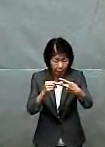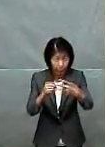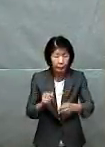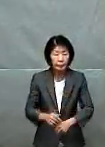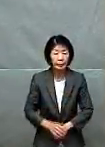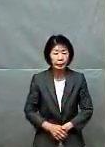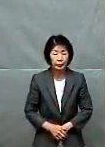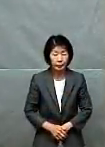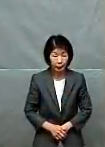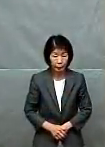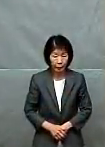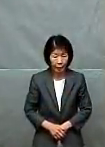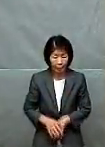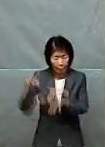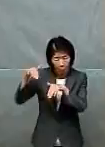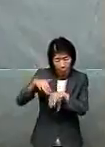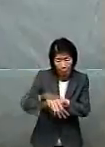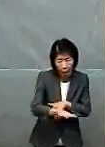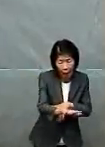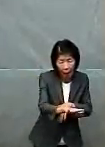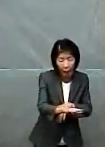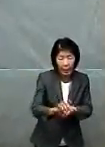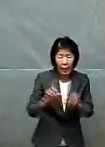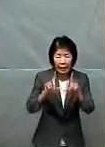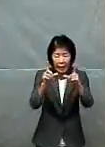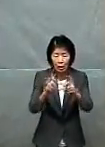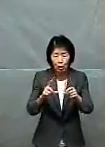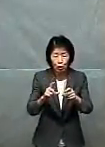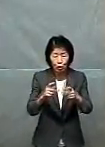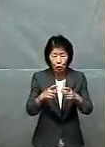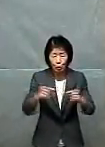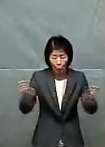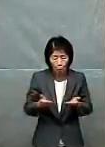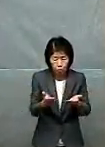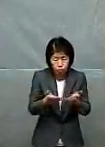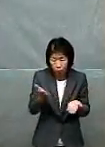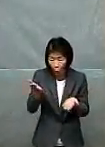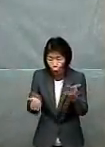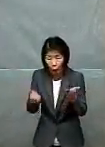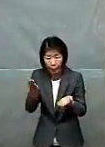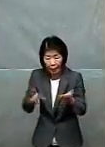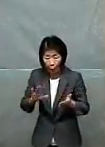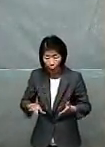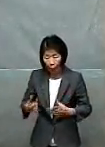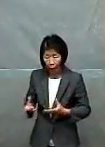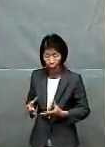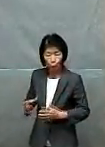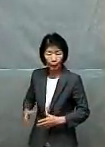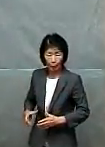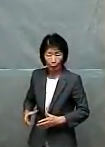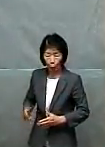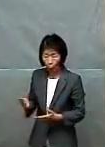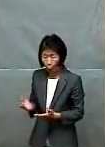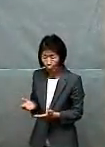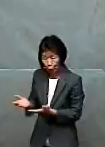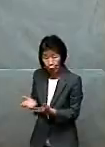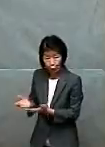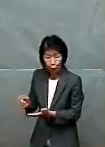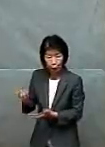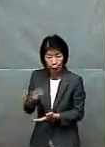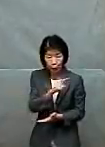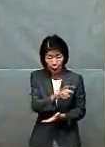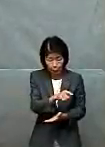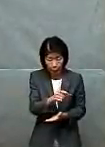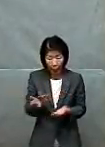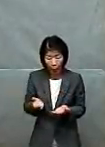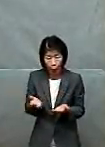ども、津波による被害が大きかった東日本大震災と比べて、今回の熊本中心とする地震というのは地震の揺れ